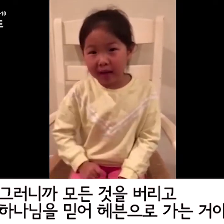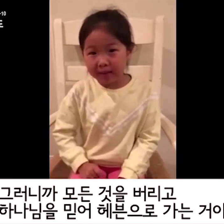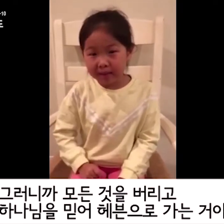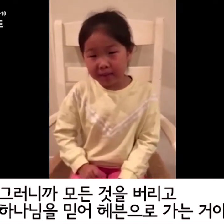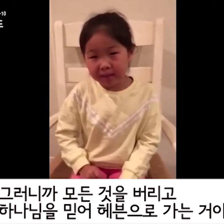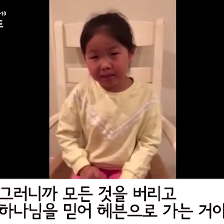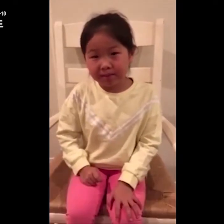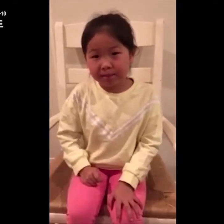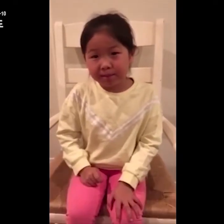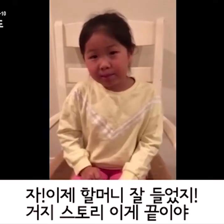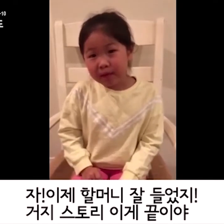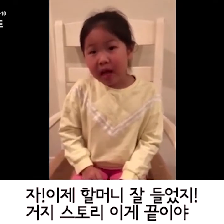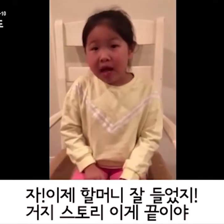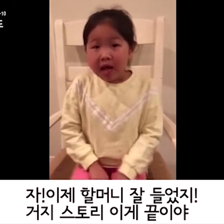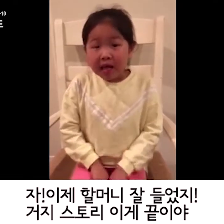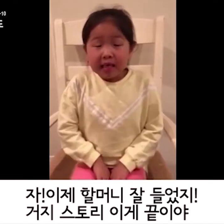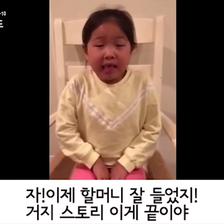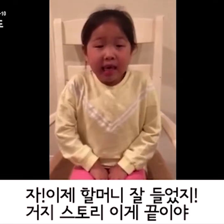거야.